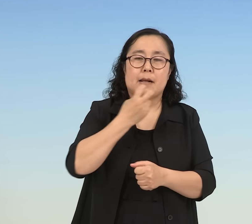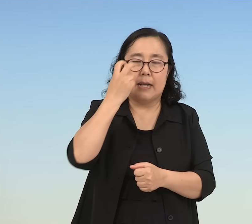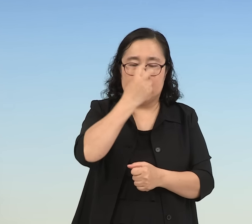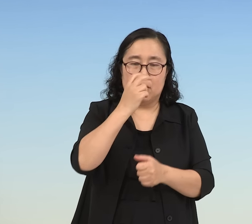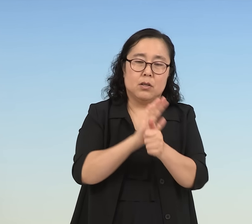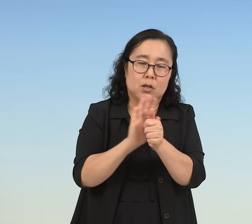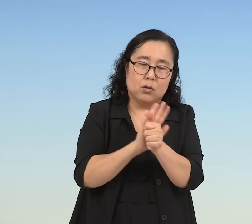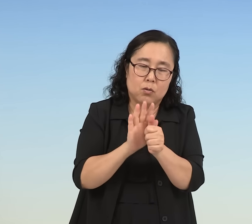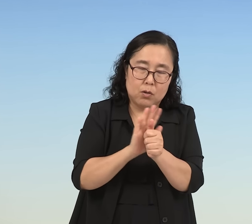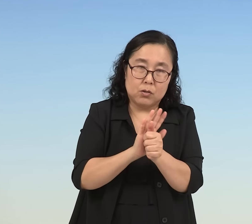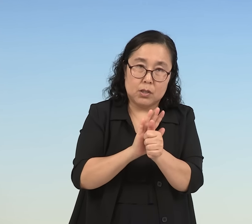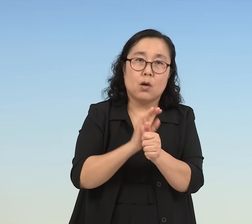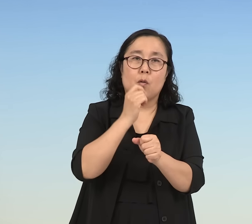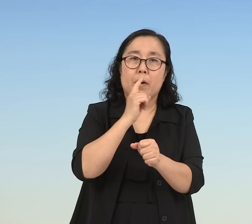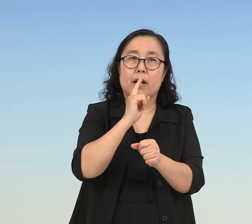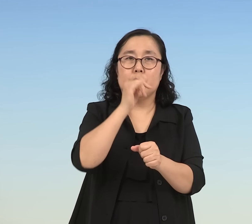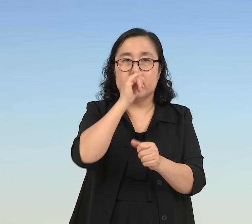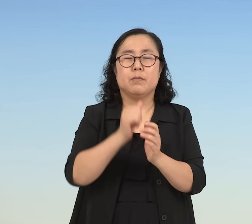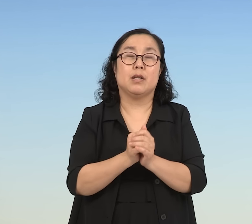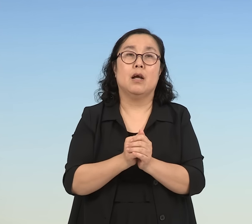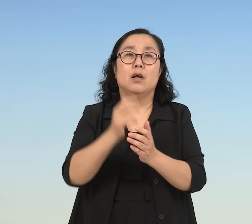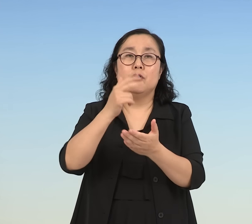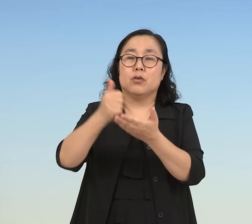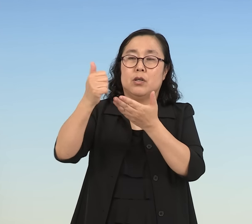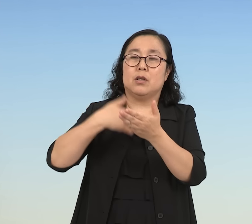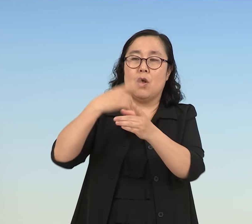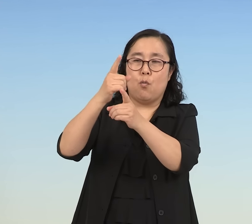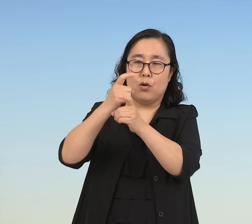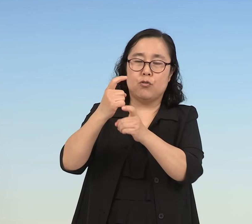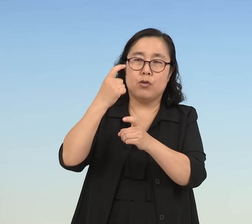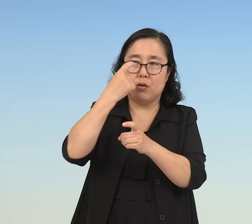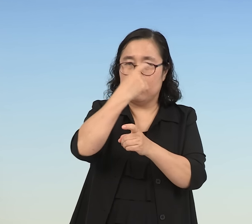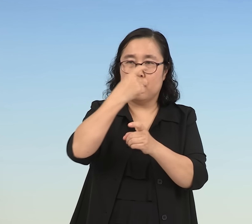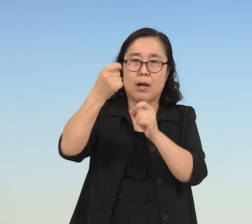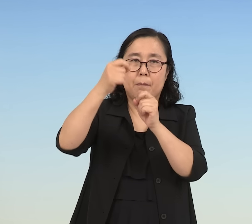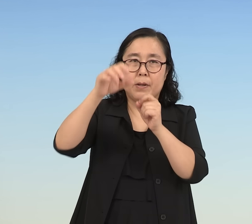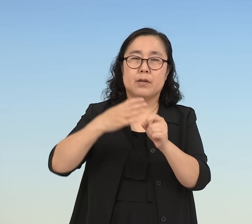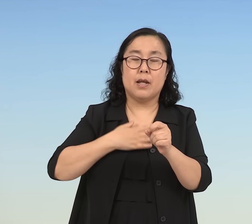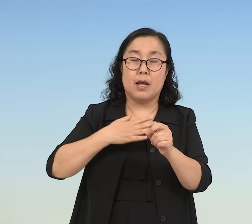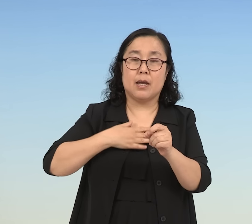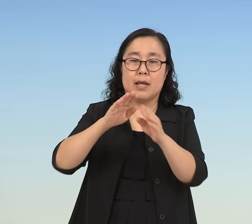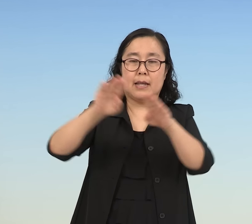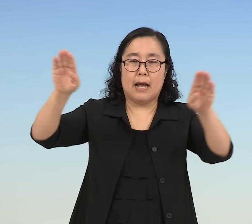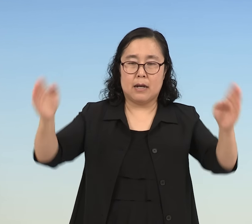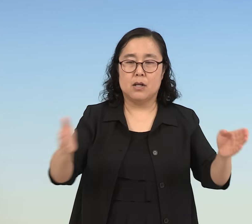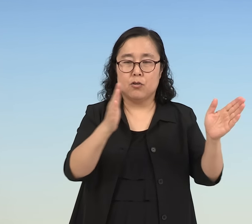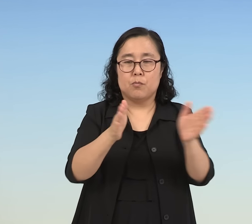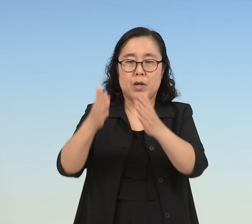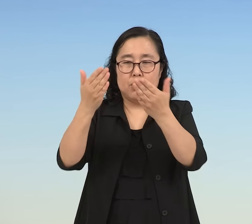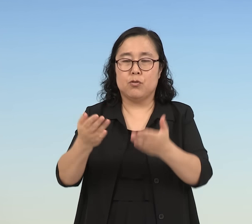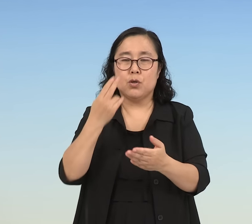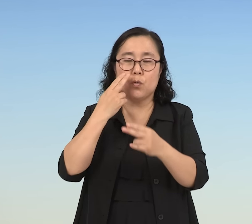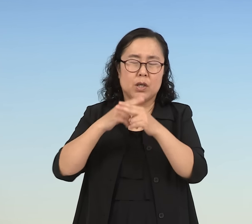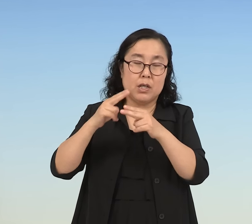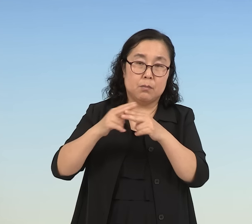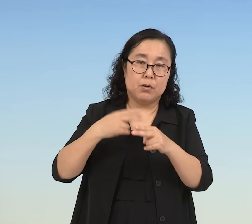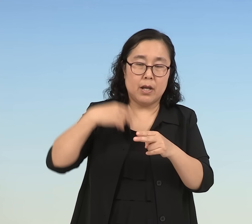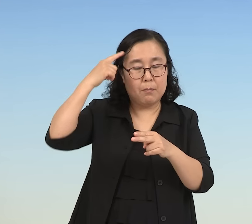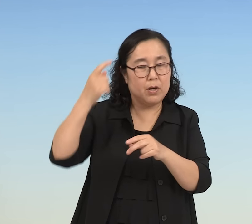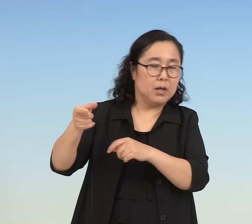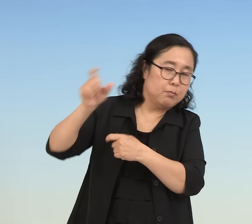그래서 그의 삶을 5절에서 이렇게 결론 짓습니다. 주께서 내 원수의 목전에서 내게 상을 차려주시고 기름을 내